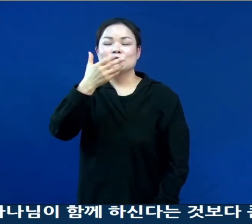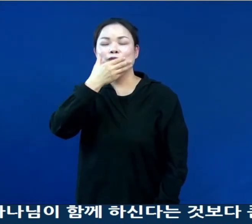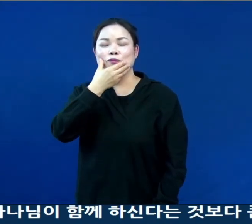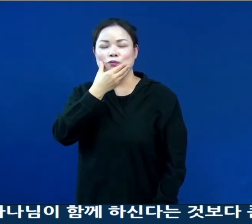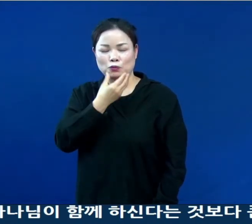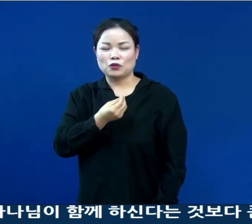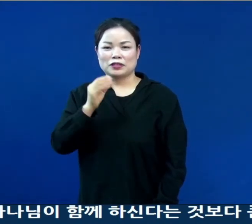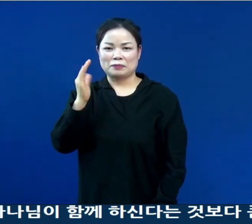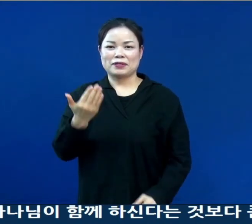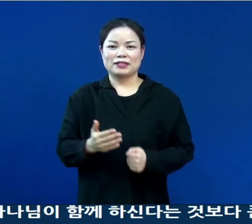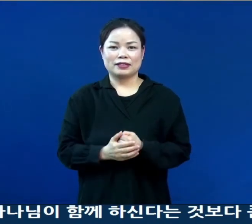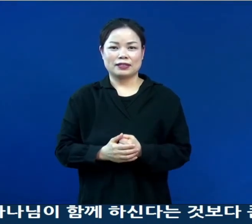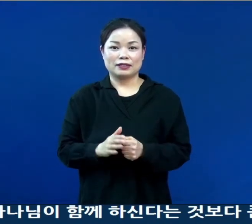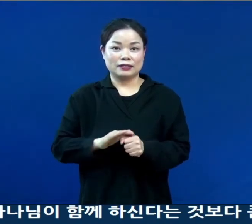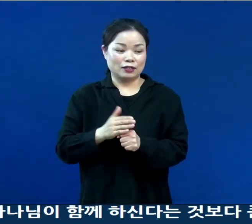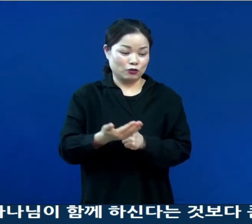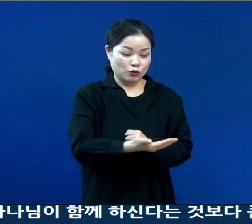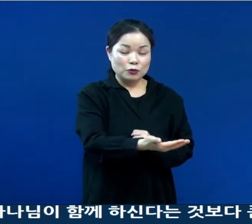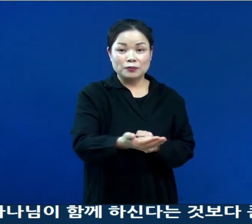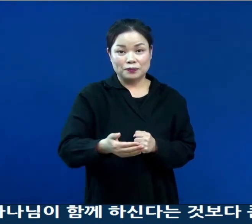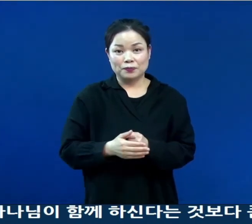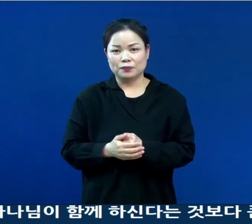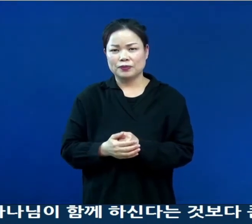복입니다. 사랑하는 여러분,